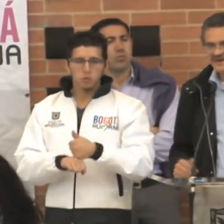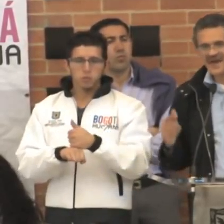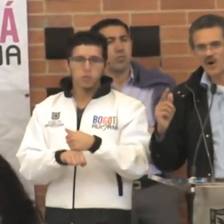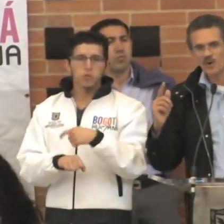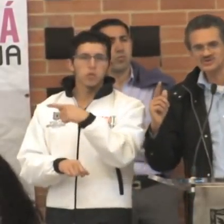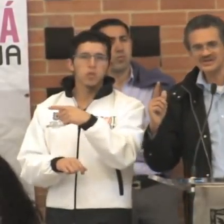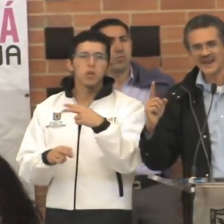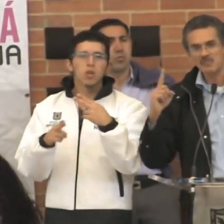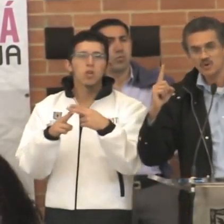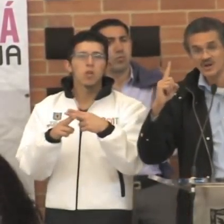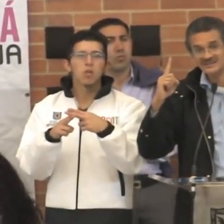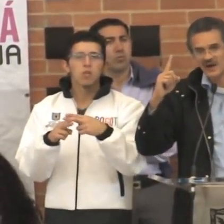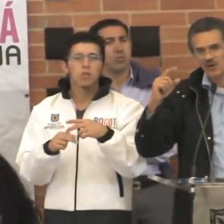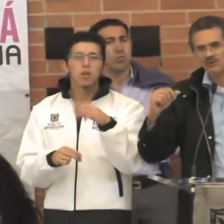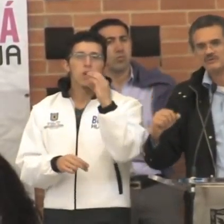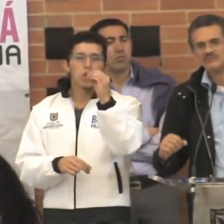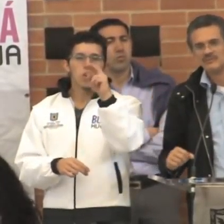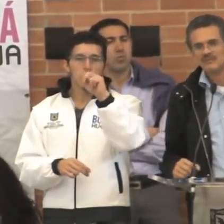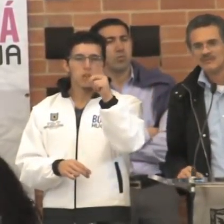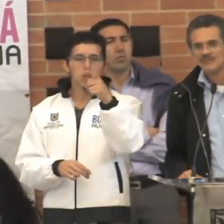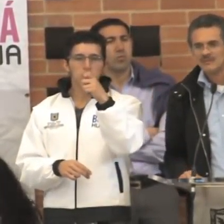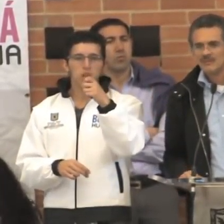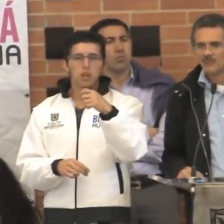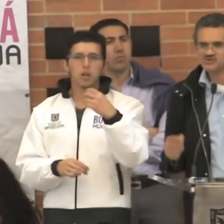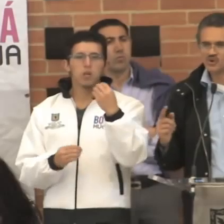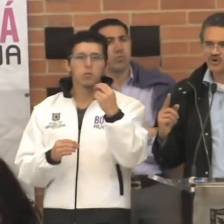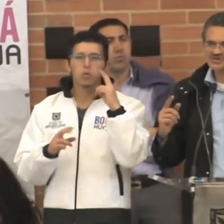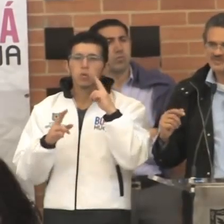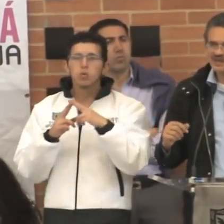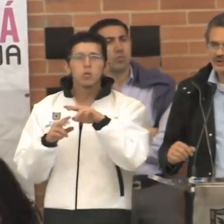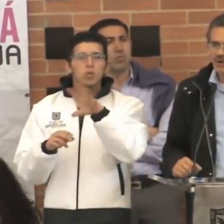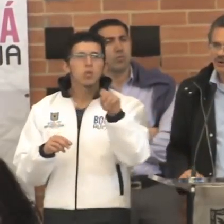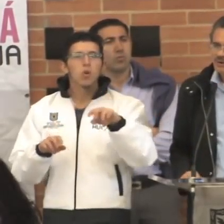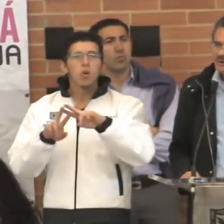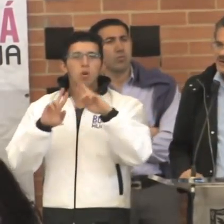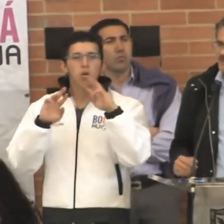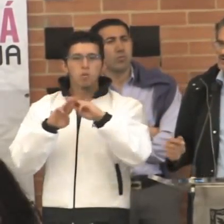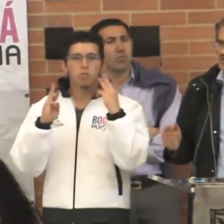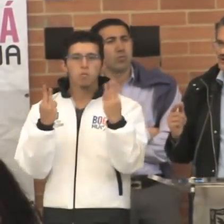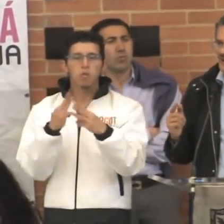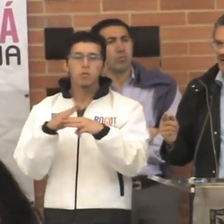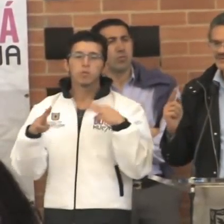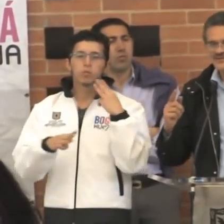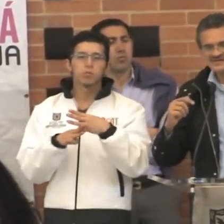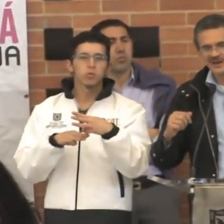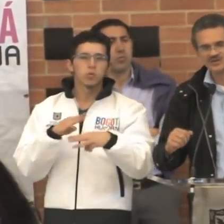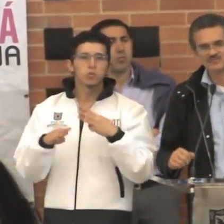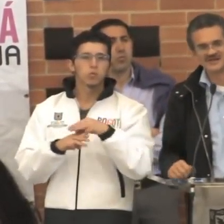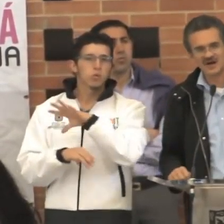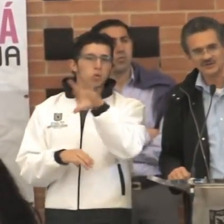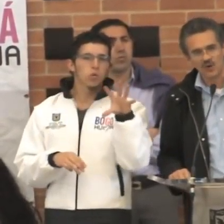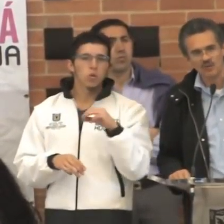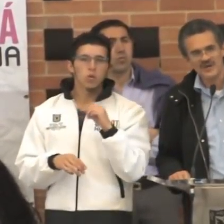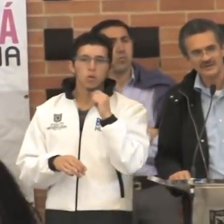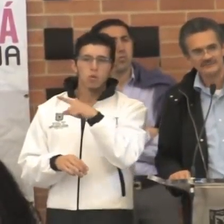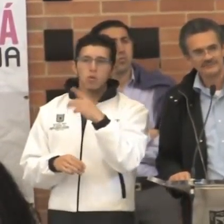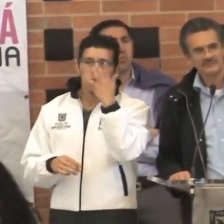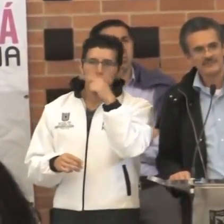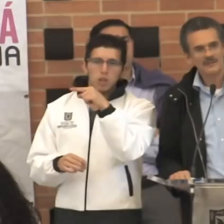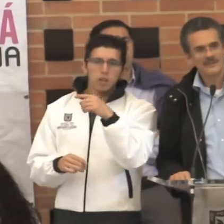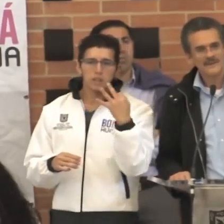más reconocida en el mundo entero por su conocimiento y por su trabajo en defensa de los desplazados de